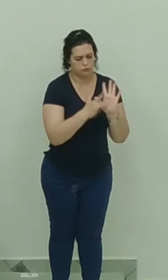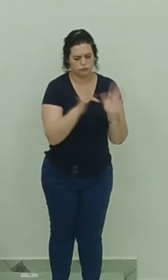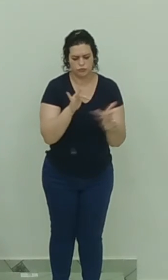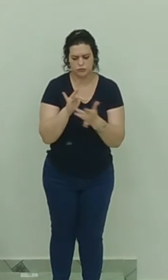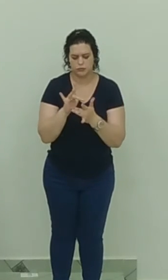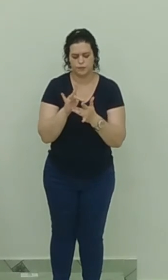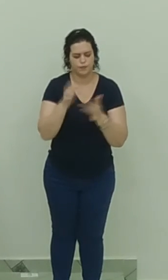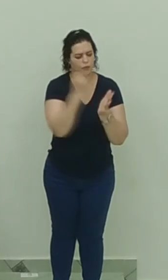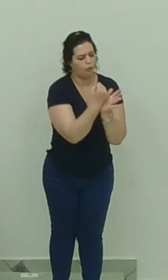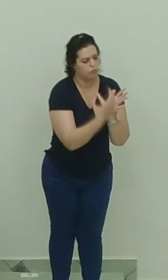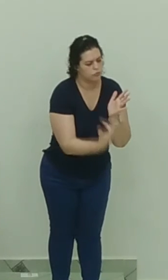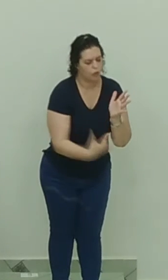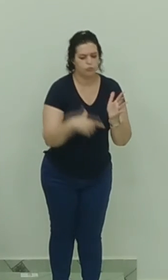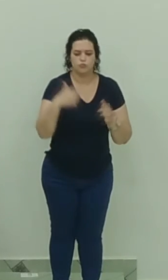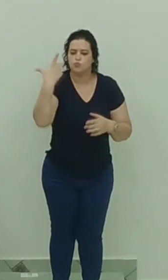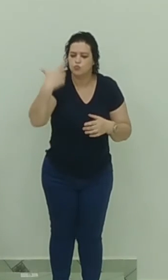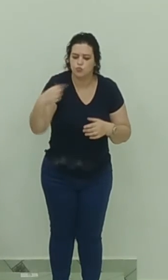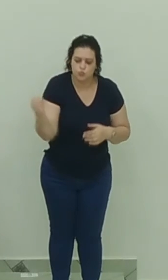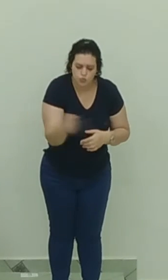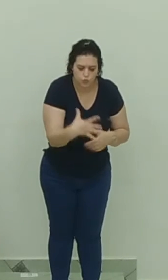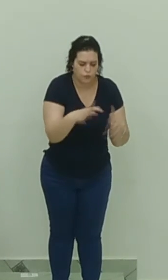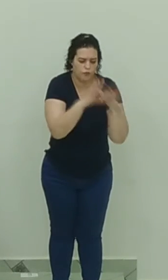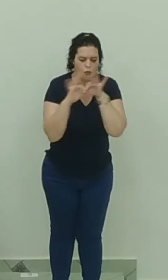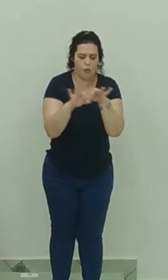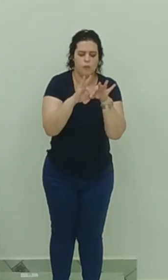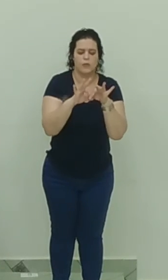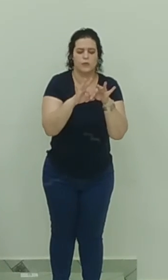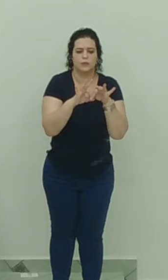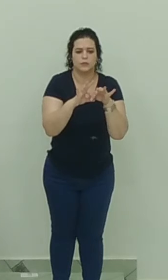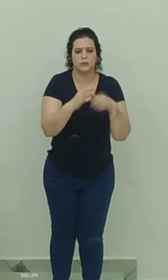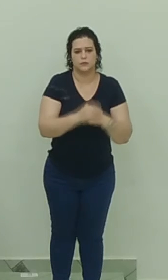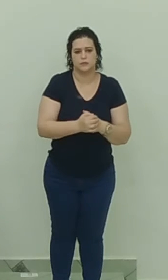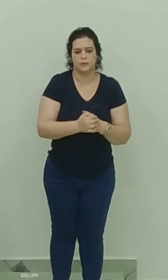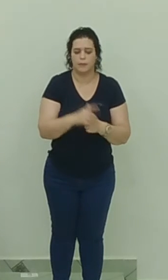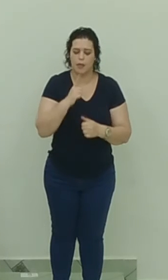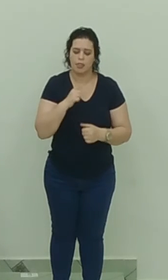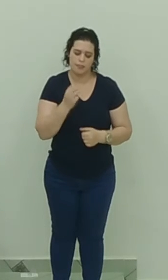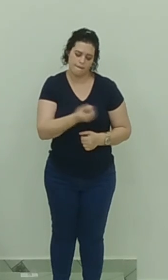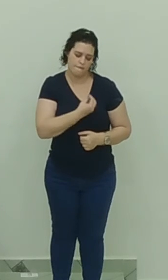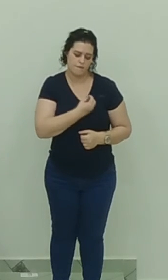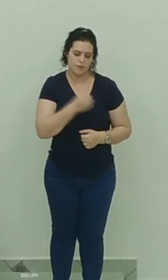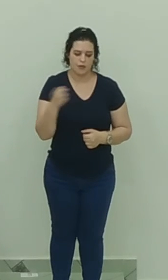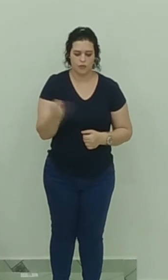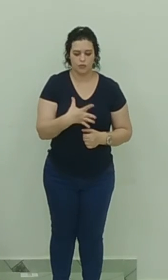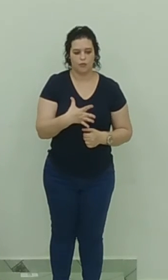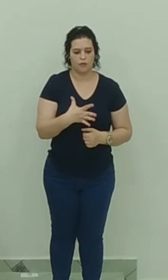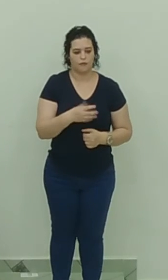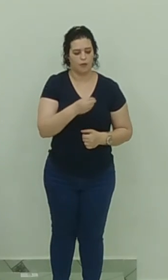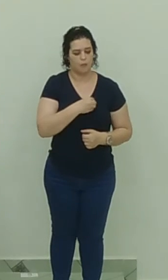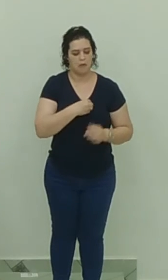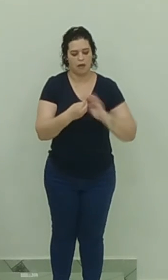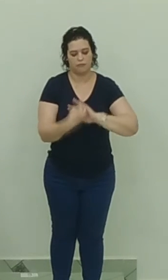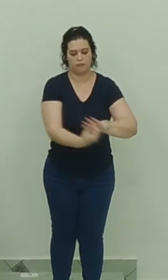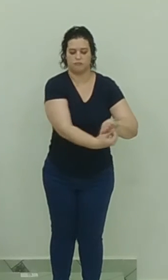da nova aliança, derramado em favor de muitos, para a remissão de